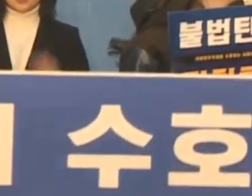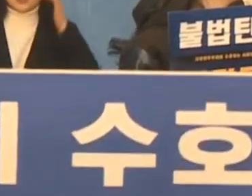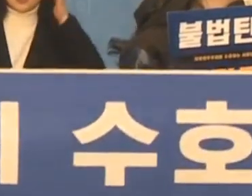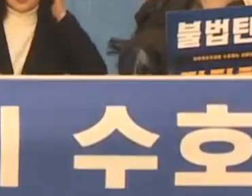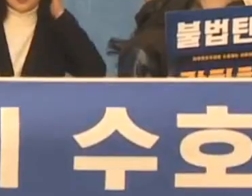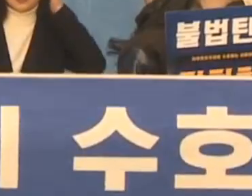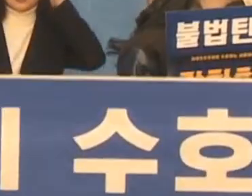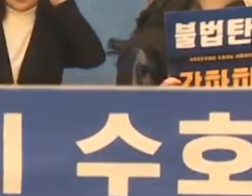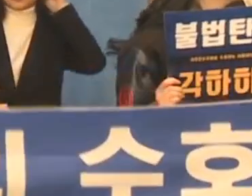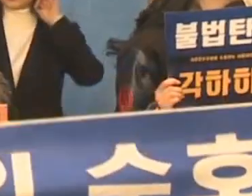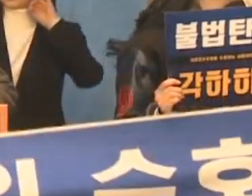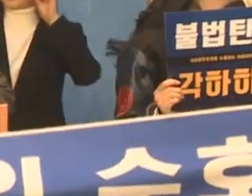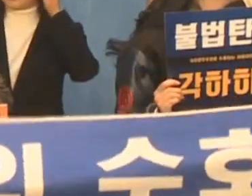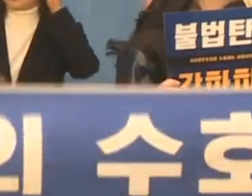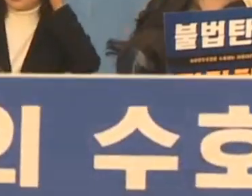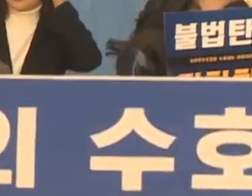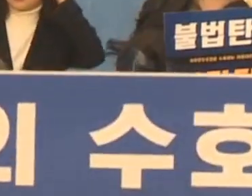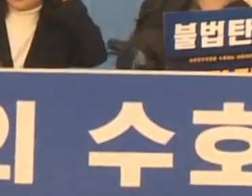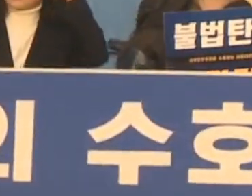김영식이라든지 동아리